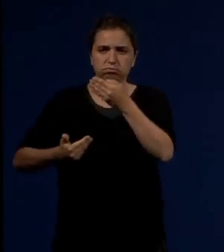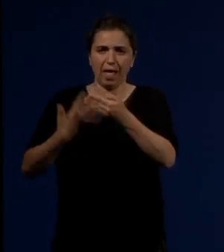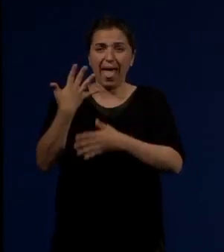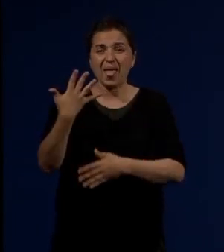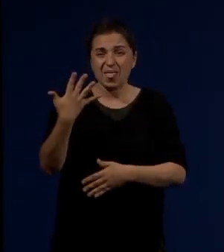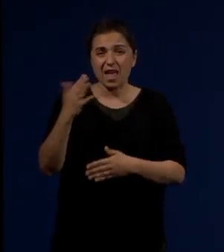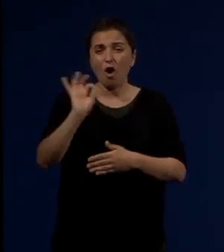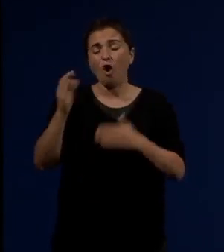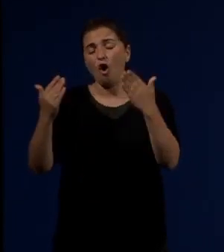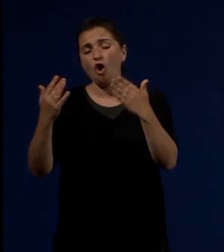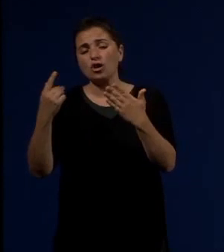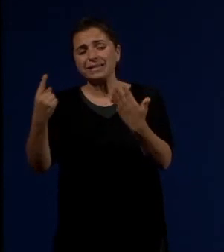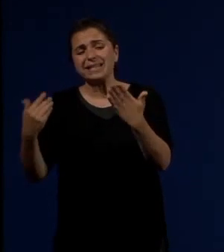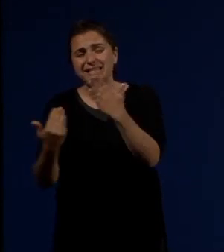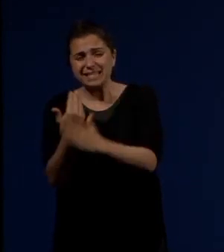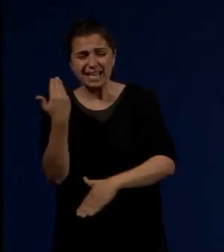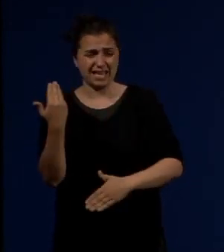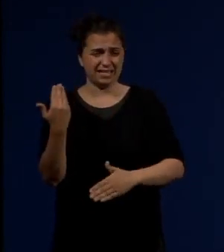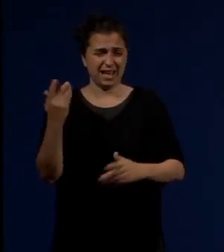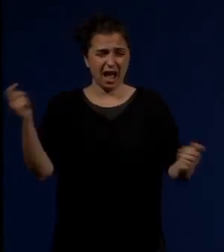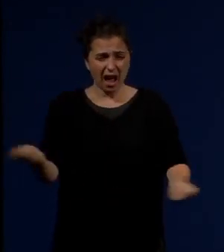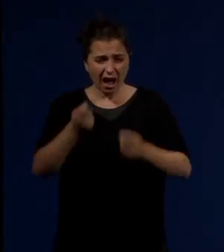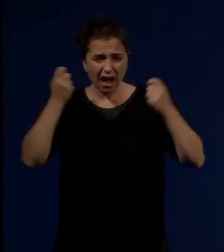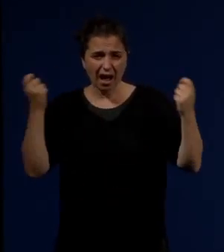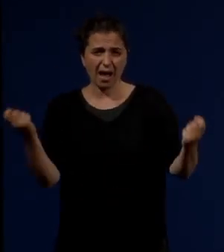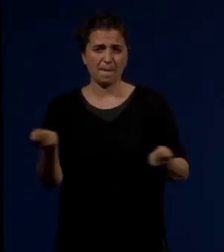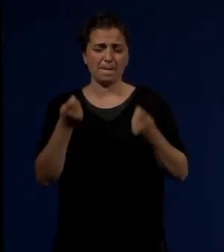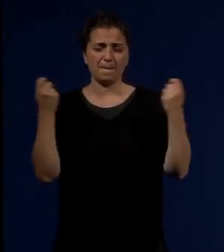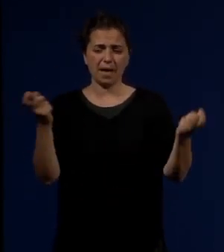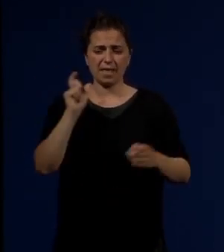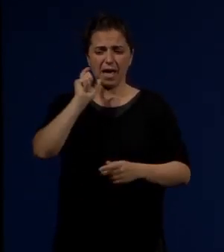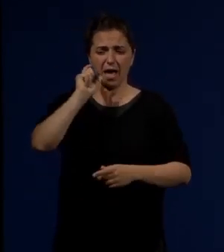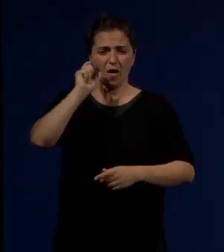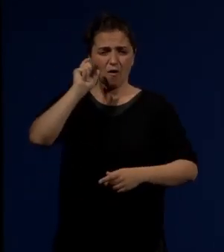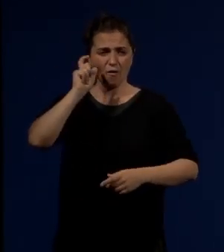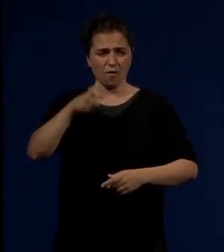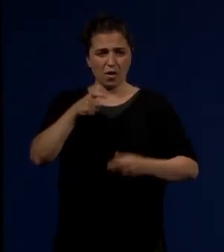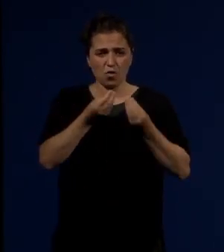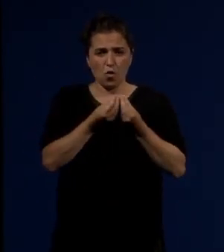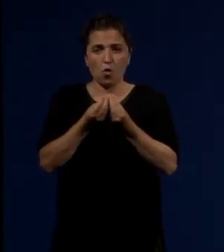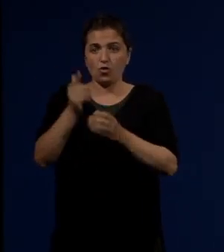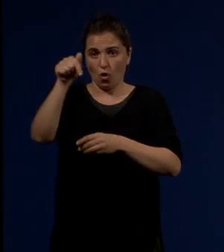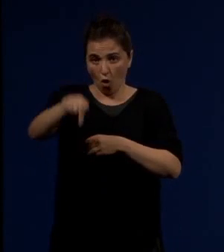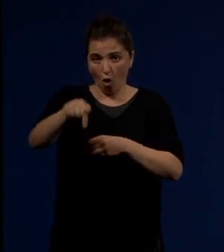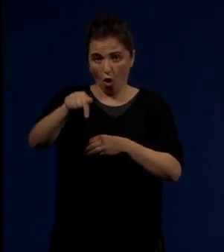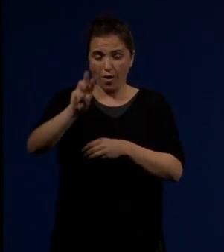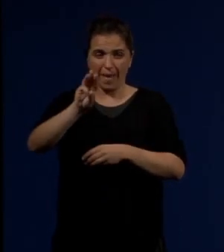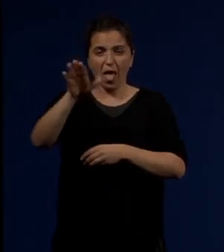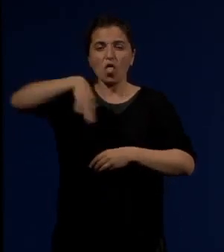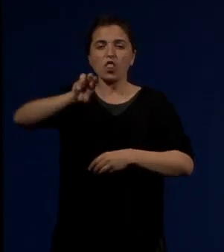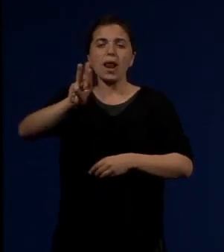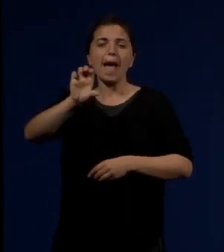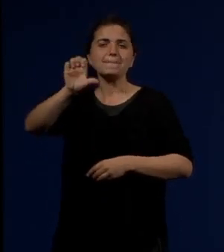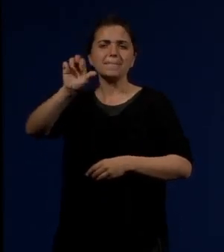días de campaña e Baltar síguese paseando do ganchete de Atila Núñez Feijóo hoxe por los Peares, con total